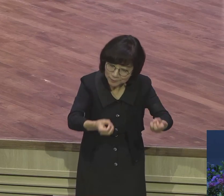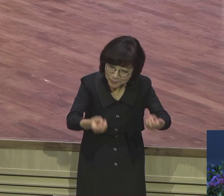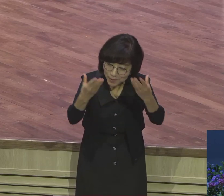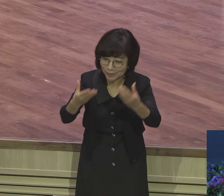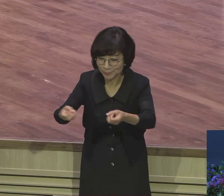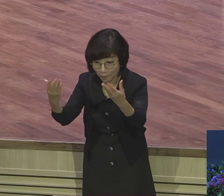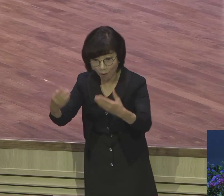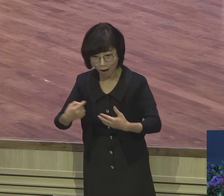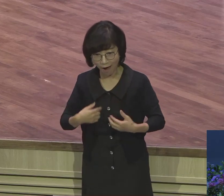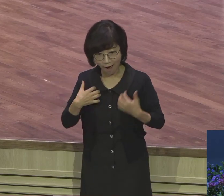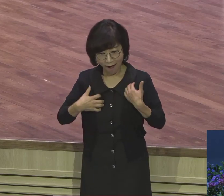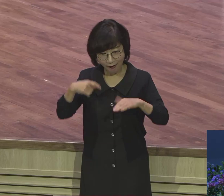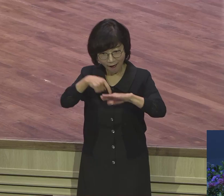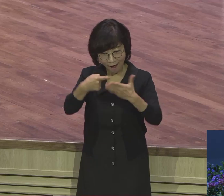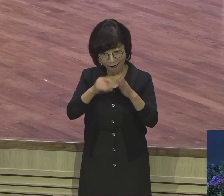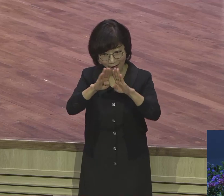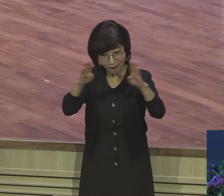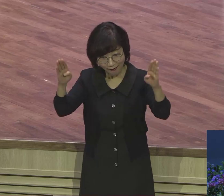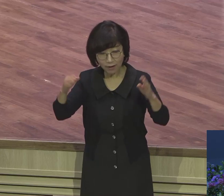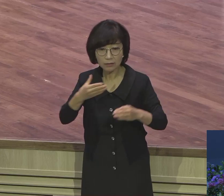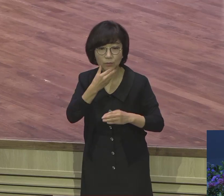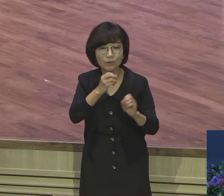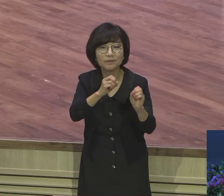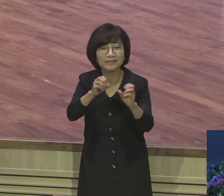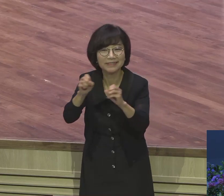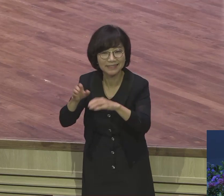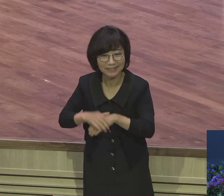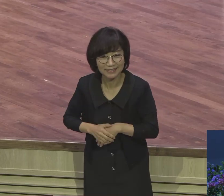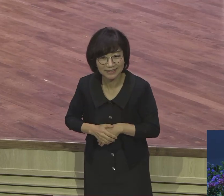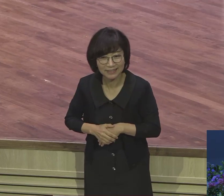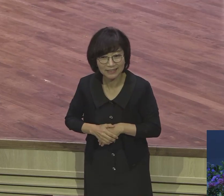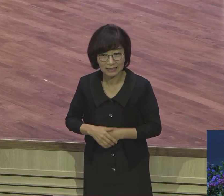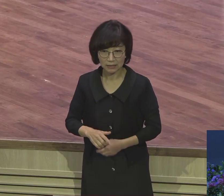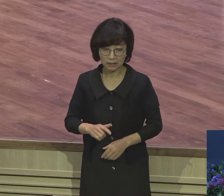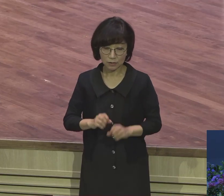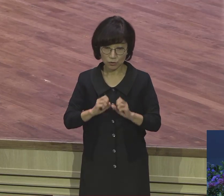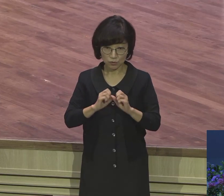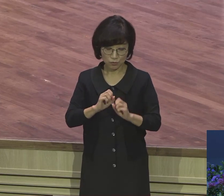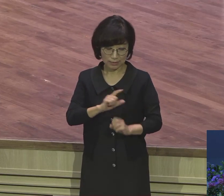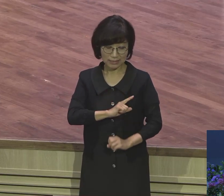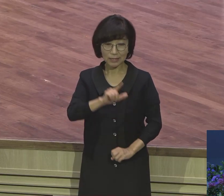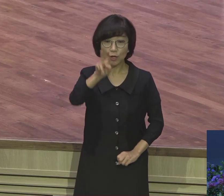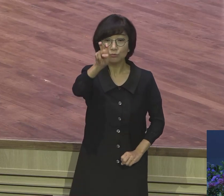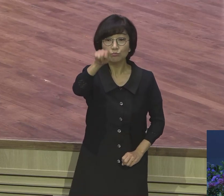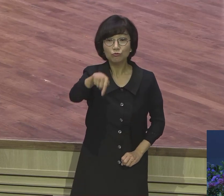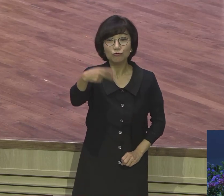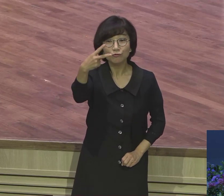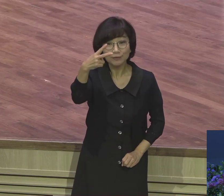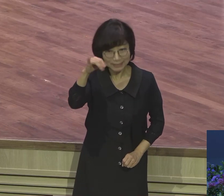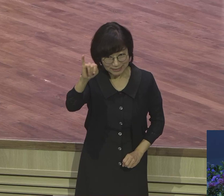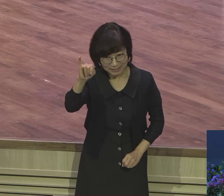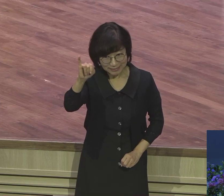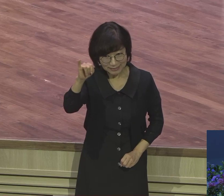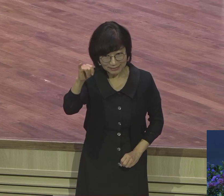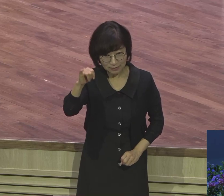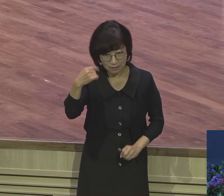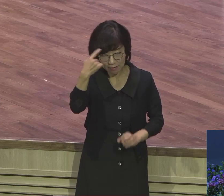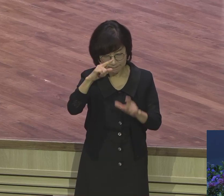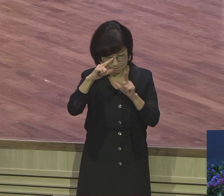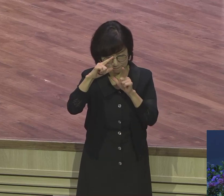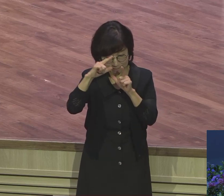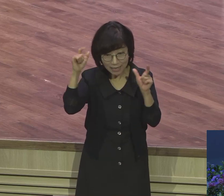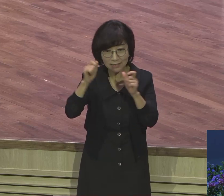문을 열어주는 게 좋아요. 축복을 말하세요. 유명한 전도자 무디 목사님은요 전도 비결이 뭐냐 가는